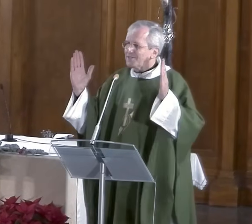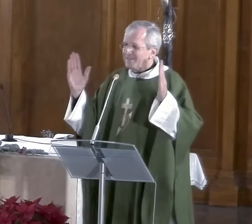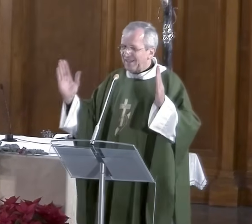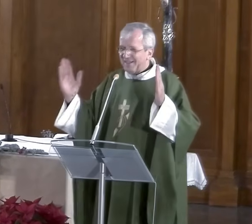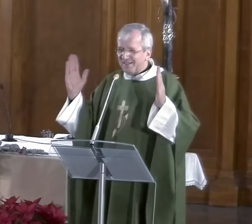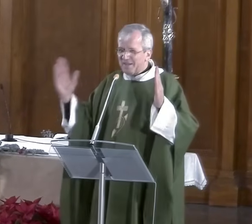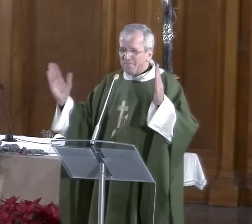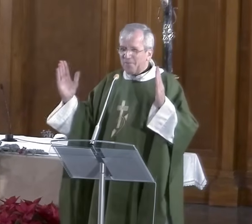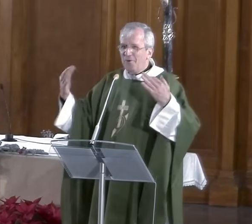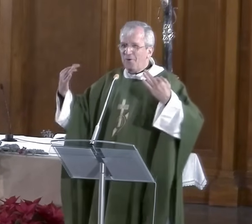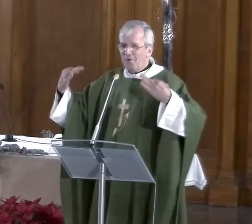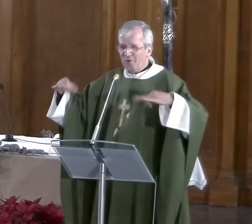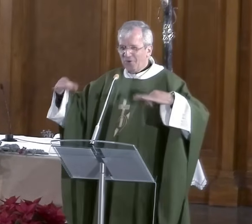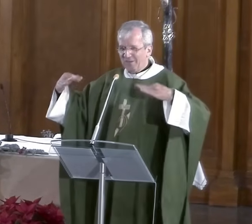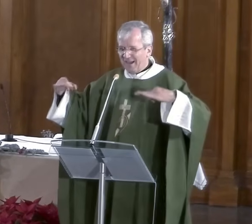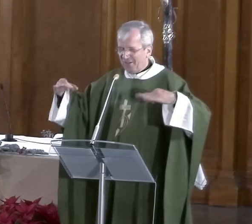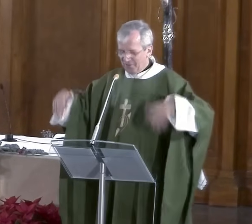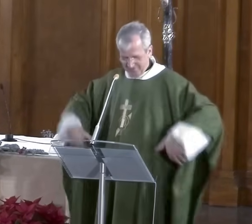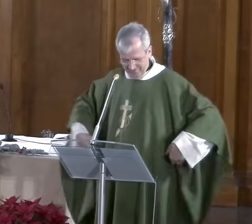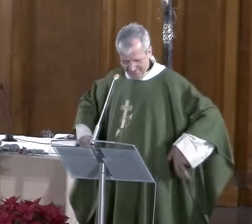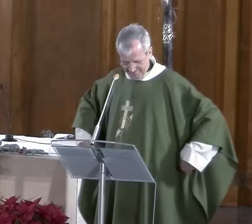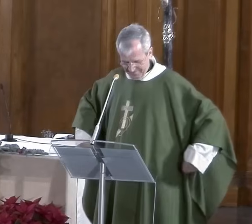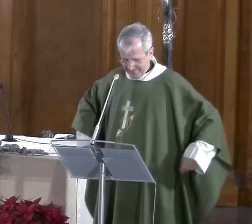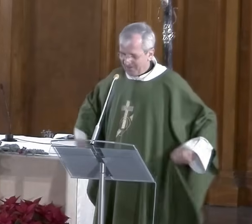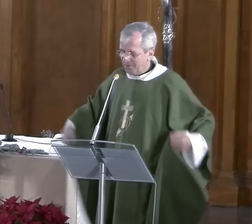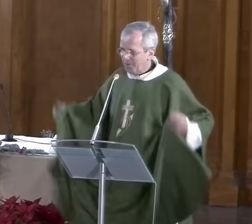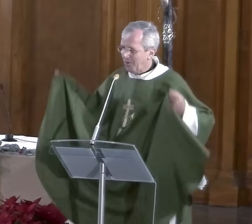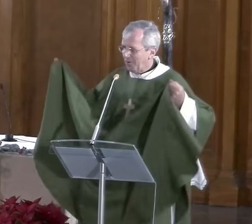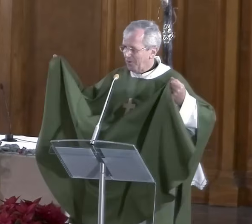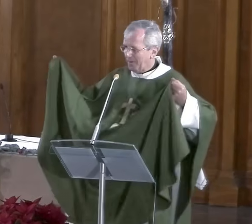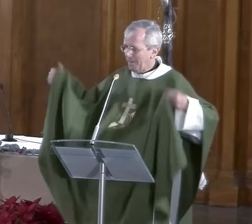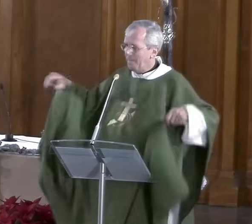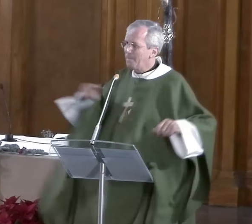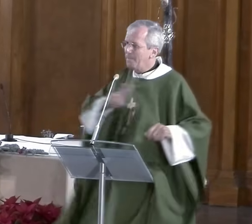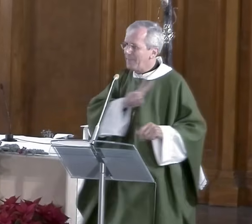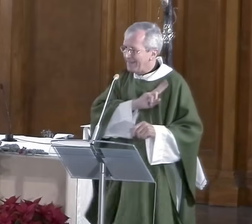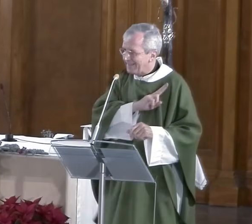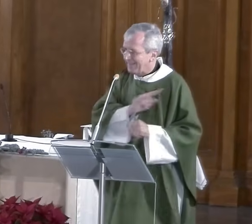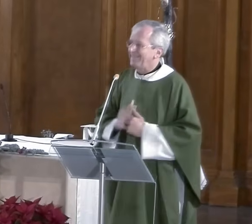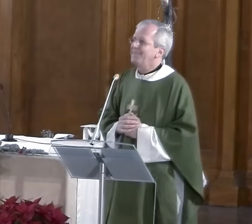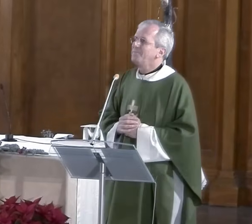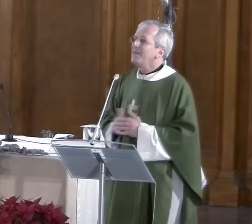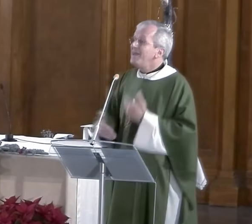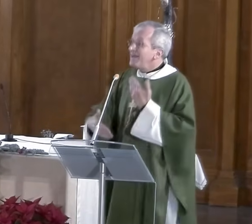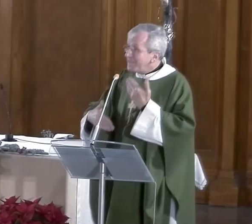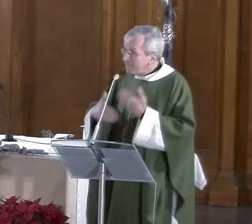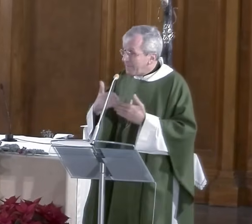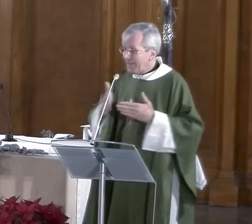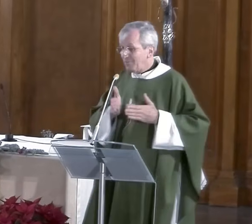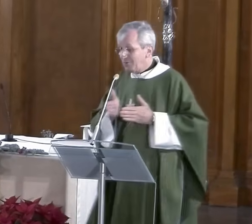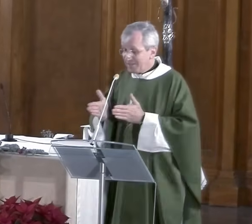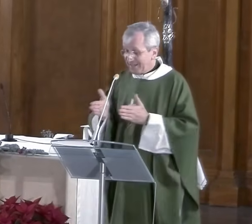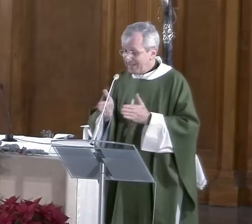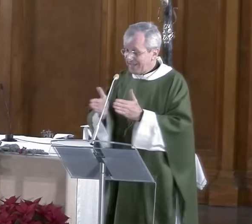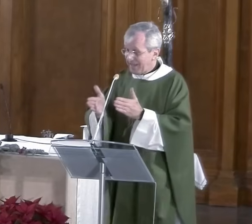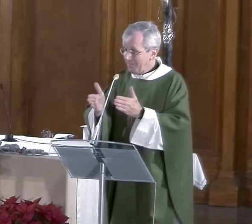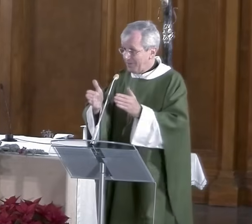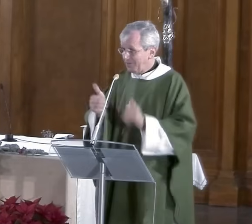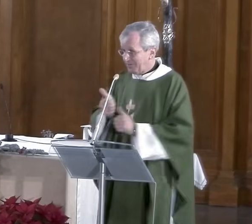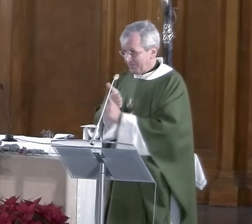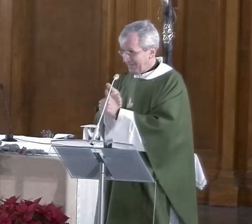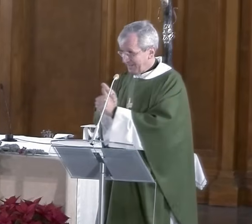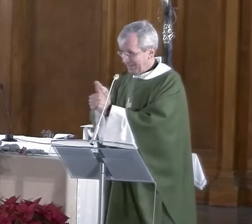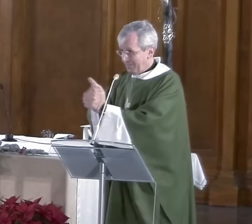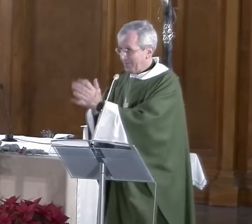Empezamos el tiempo ordinario, color verde, y empezamos ese